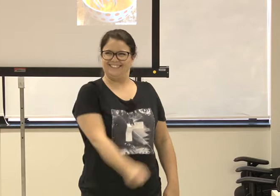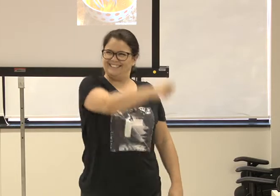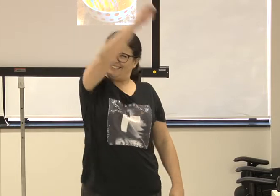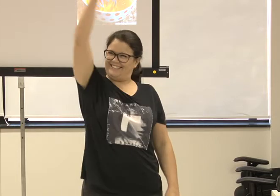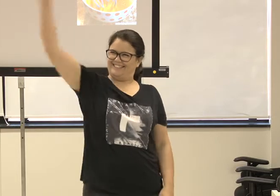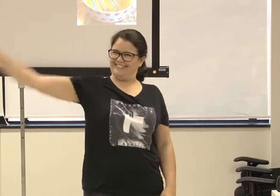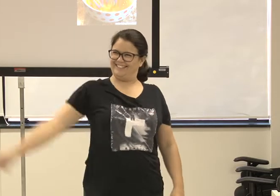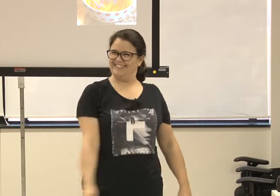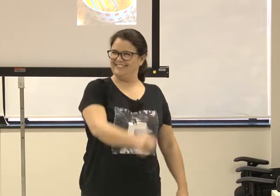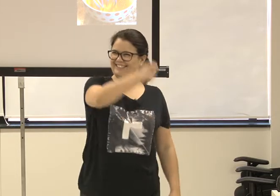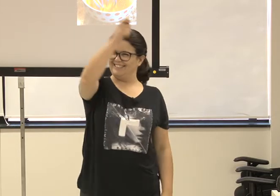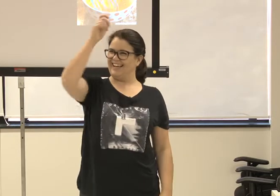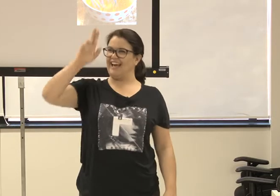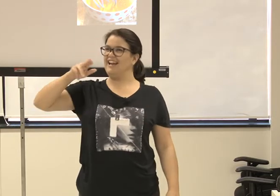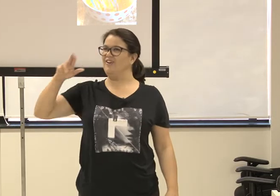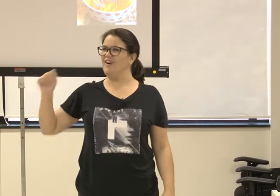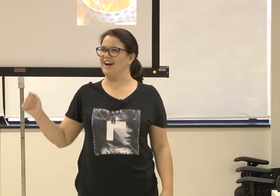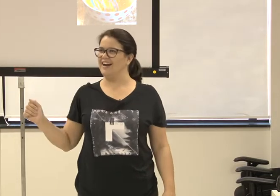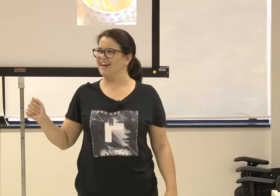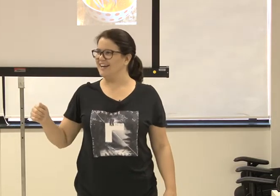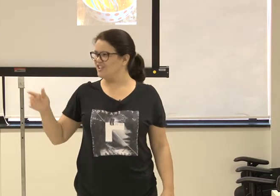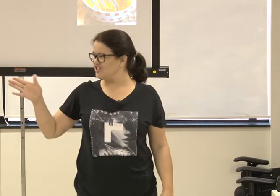Exatamente, fazer o quê? Quem nunca? Já?